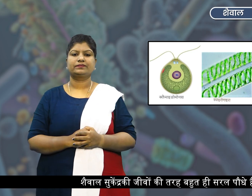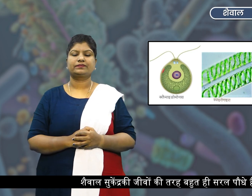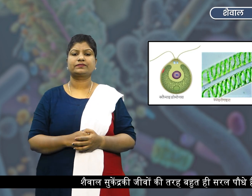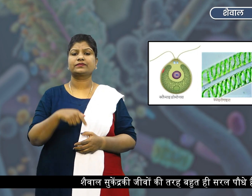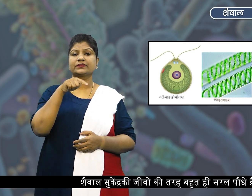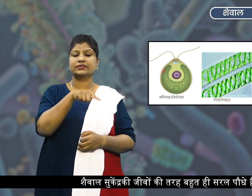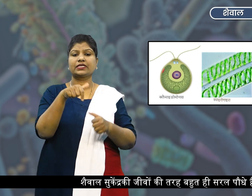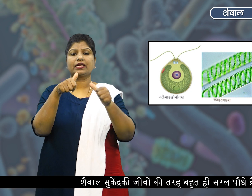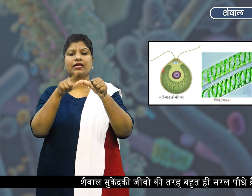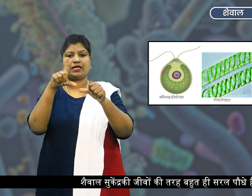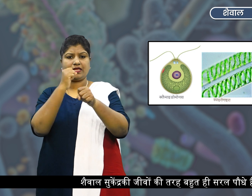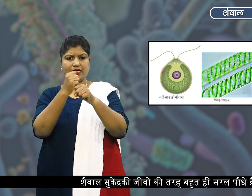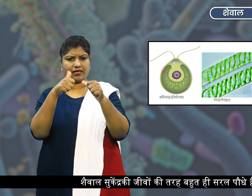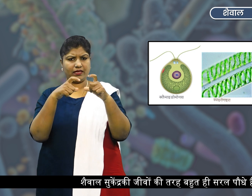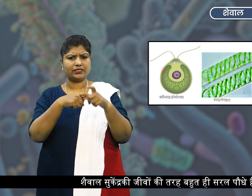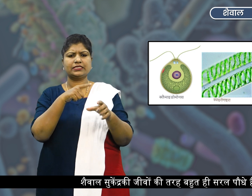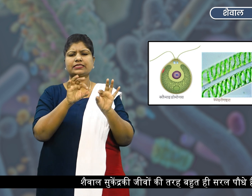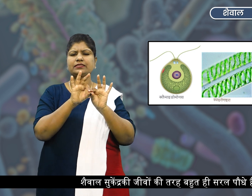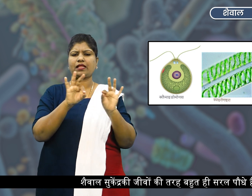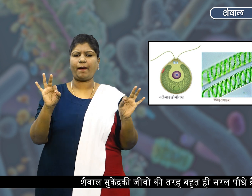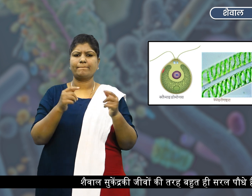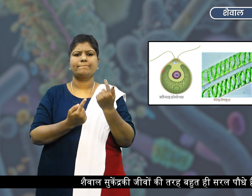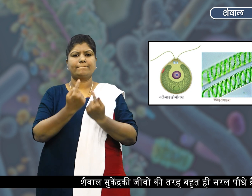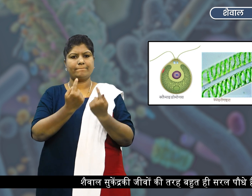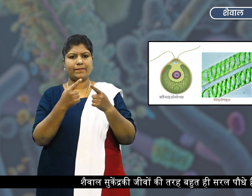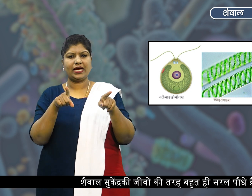शैवाल सुकेंद्रकी जीवों की तरह बहुत ही सरल पौधे हैं